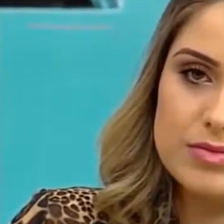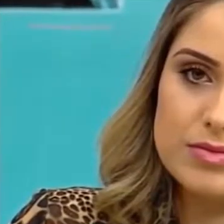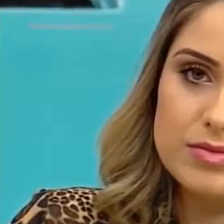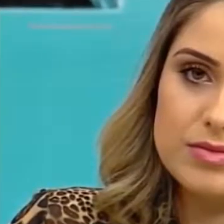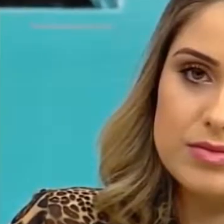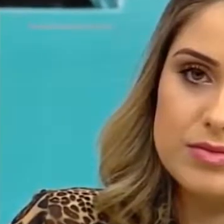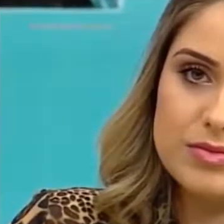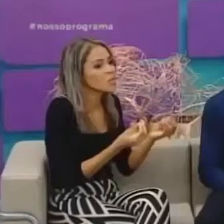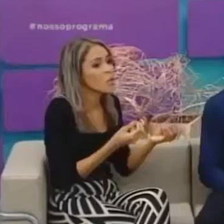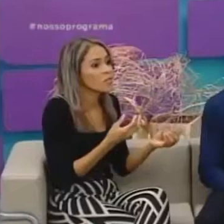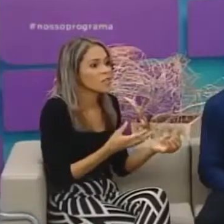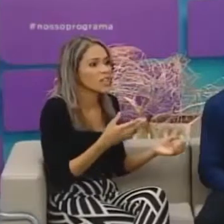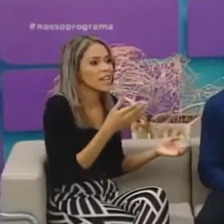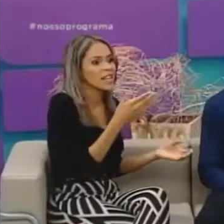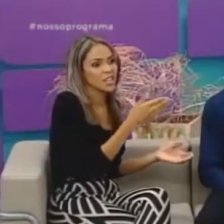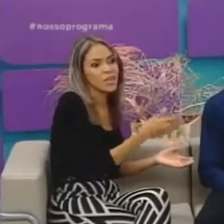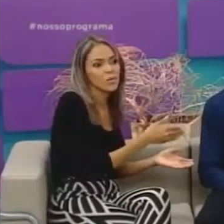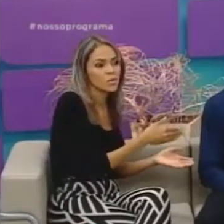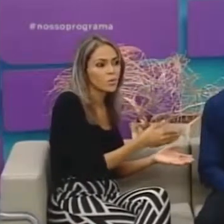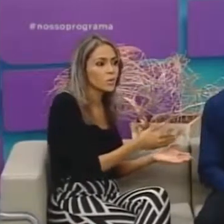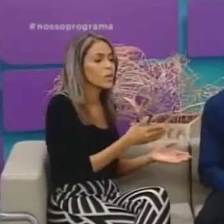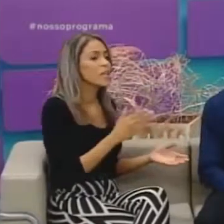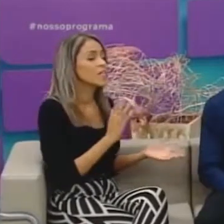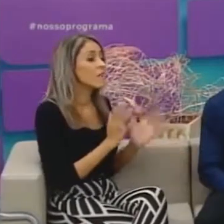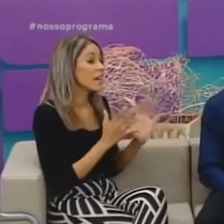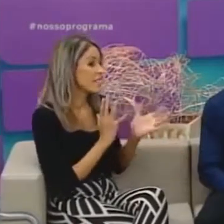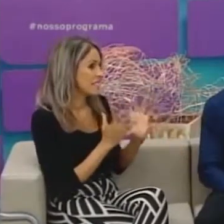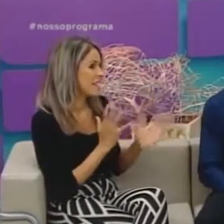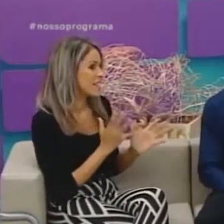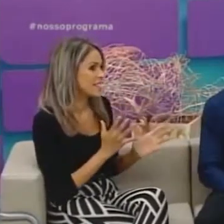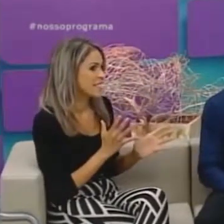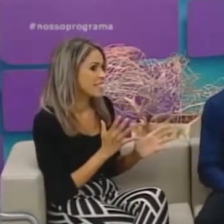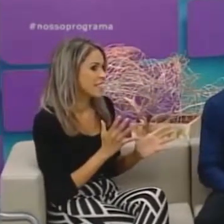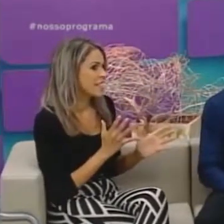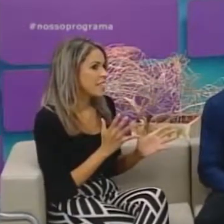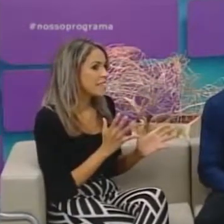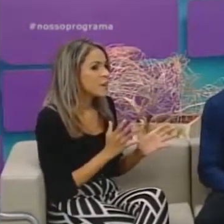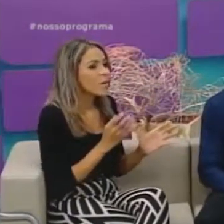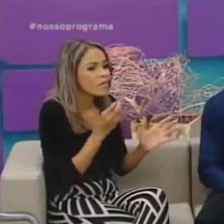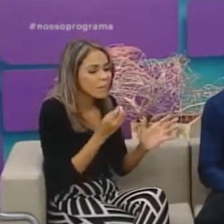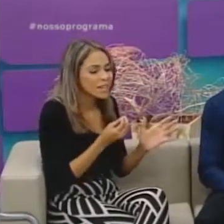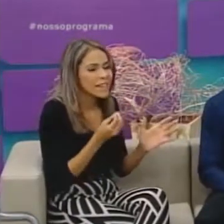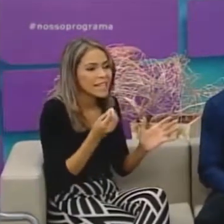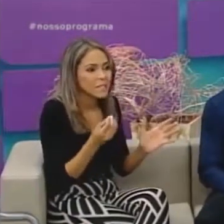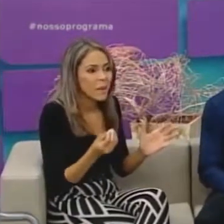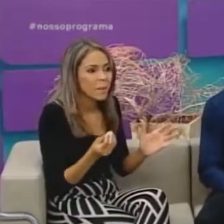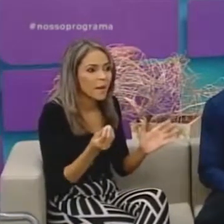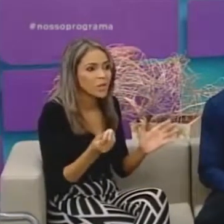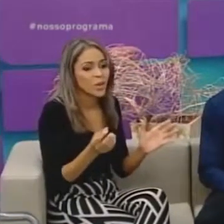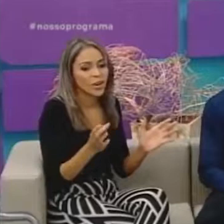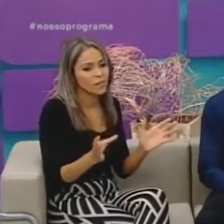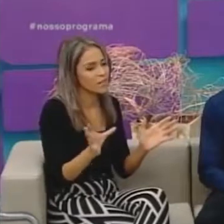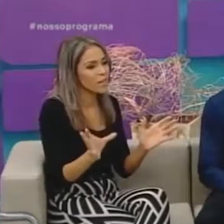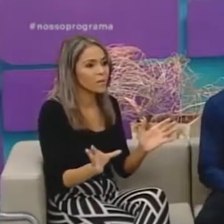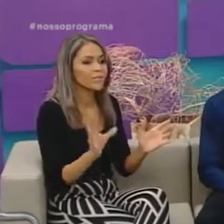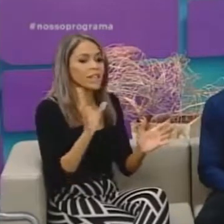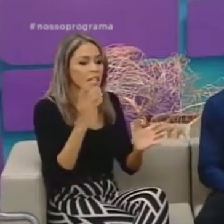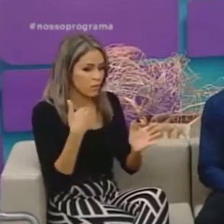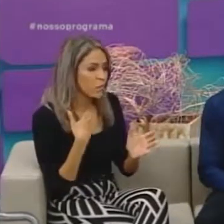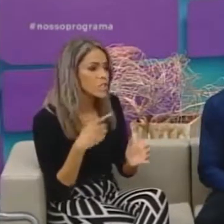É muito difícil o ouvinte querer chegar num surdo e falar em sinais. Então, a família tem esse papel de, olha, filho, eu vou te